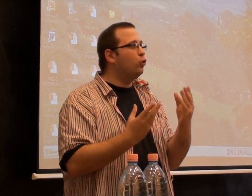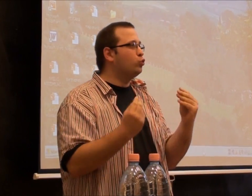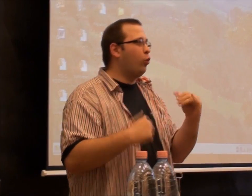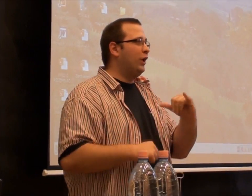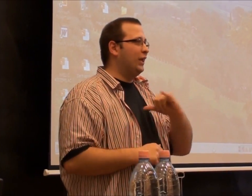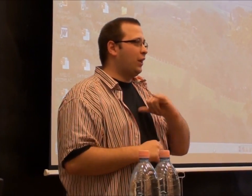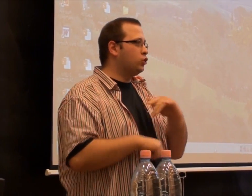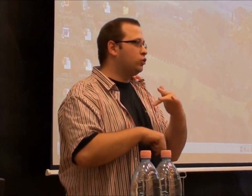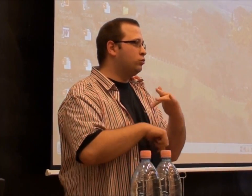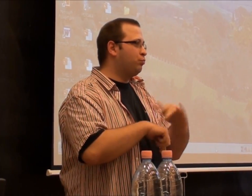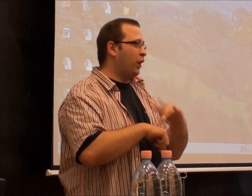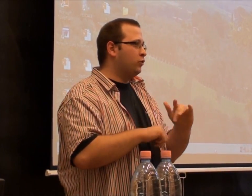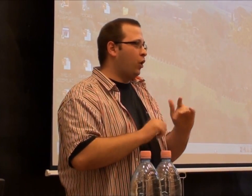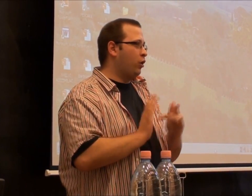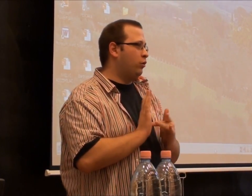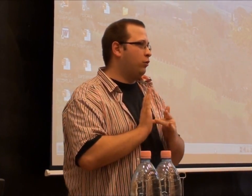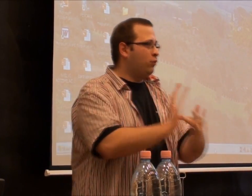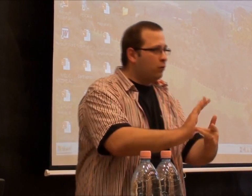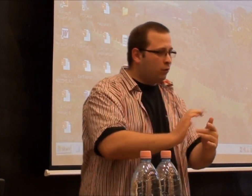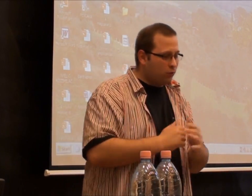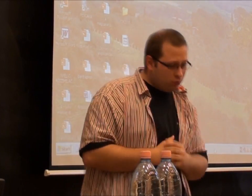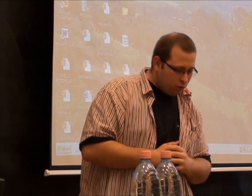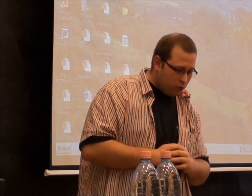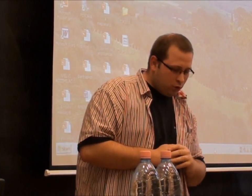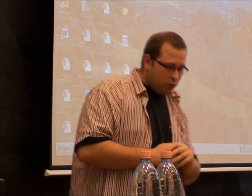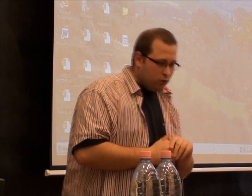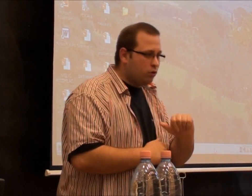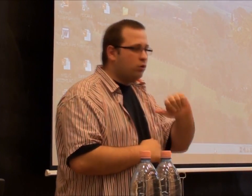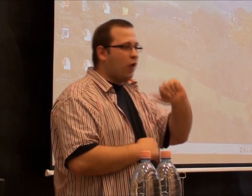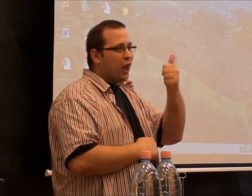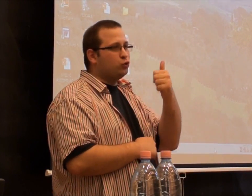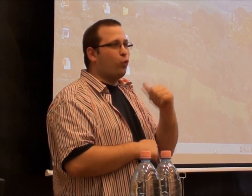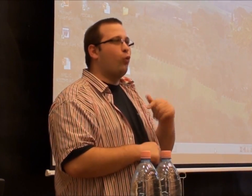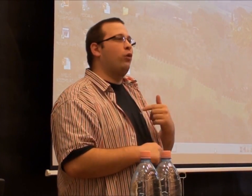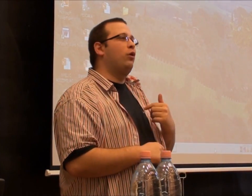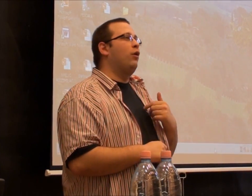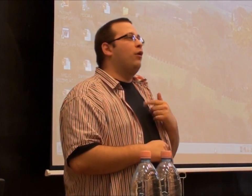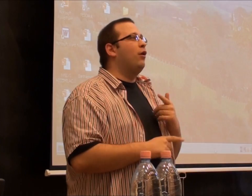ez. Nagyon sok érdekes példát szeretnék nektek bemutatni. Az első,